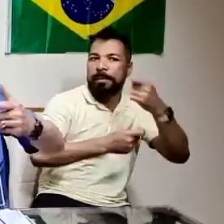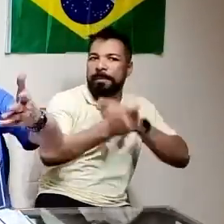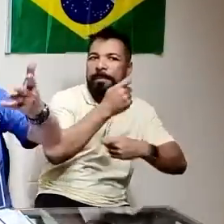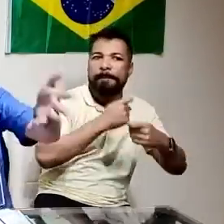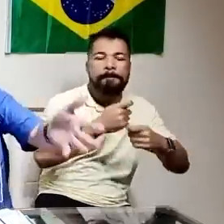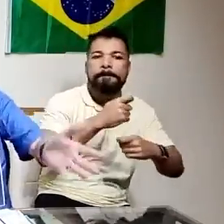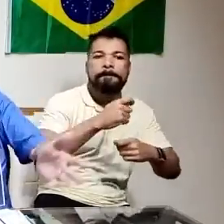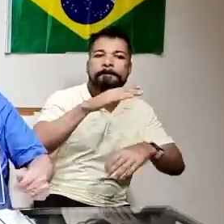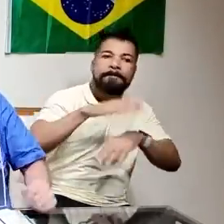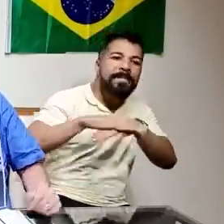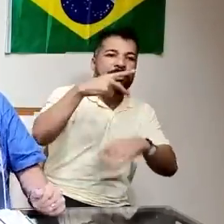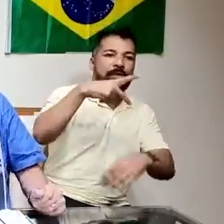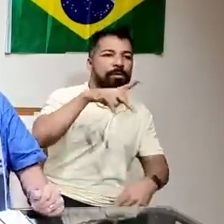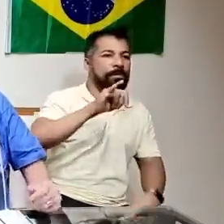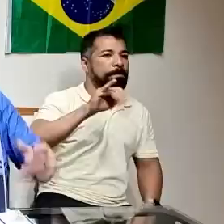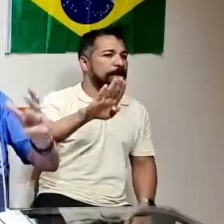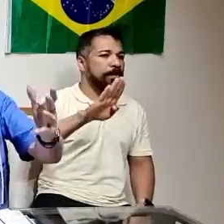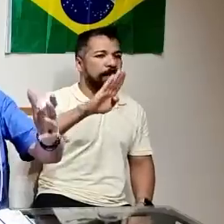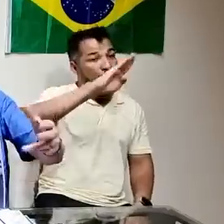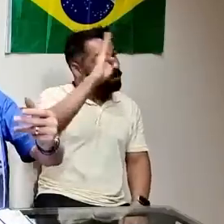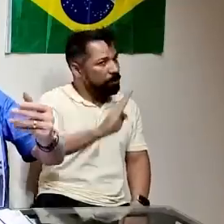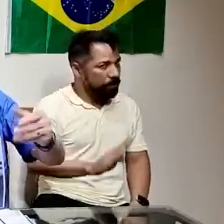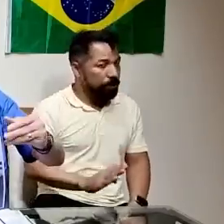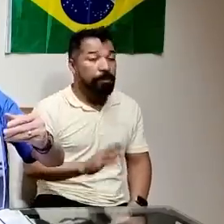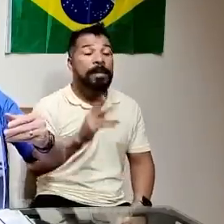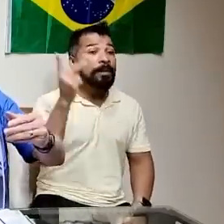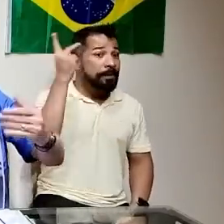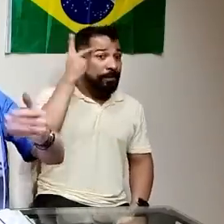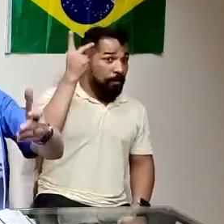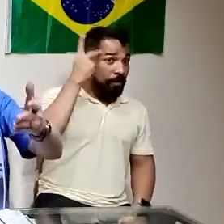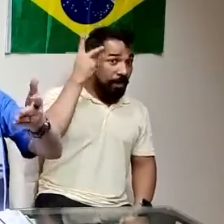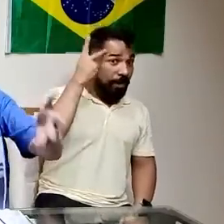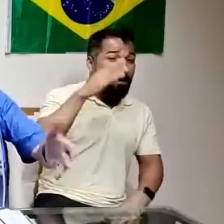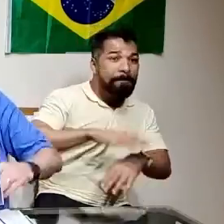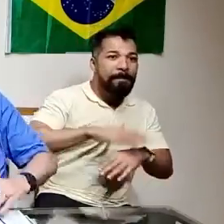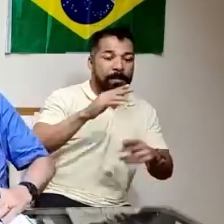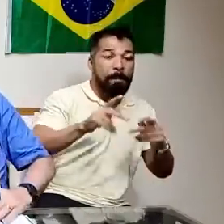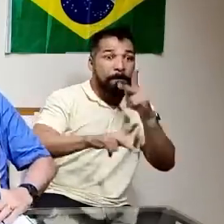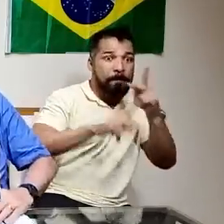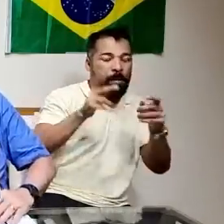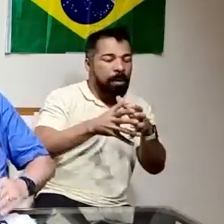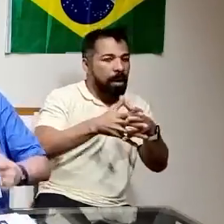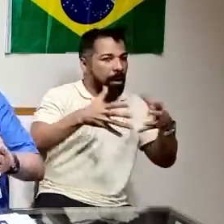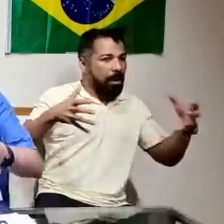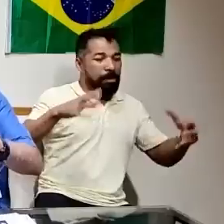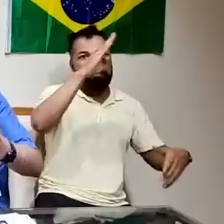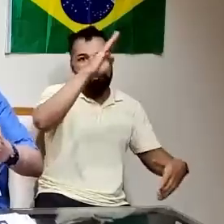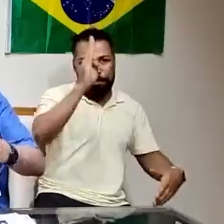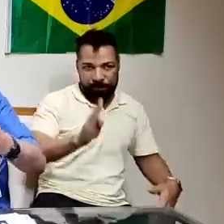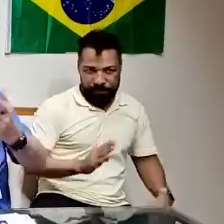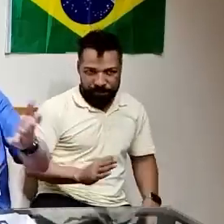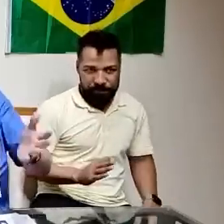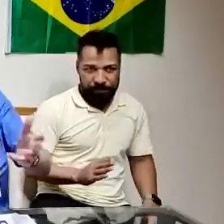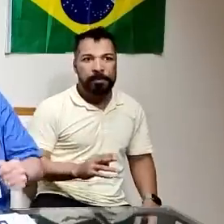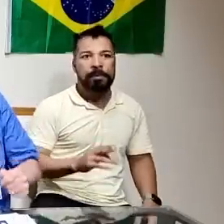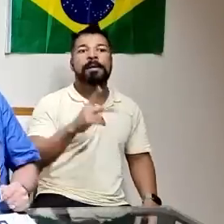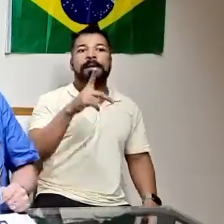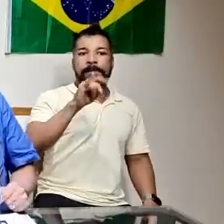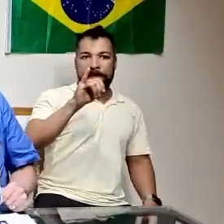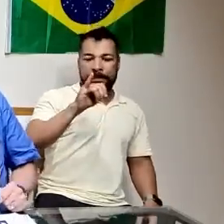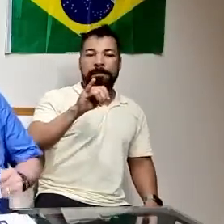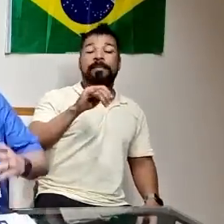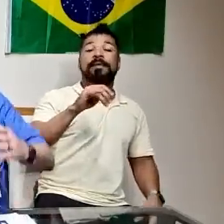tem o maior produto interno bruto, é o estado que tem a maior população, é um que tem uma grande área